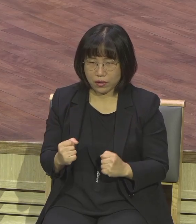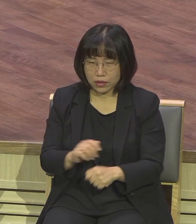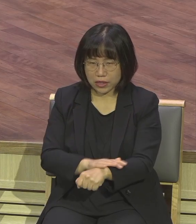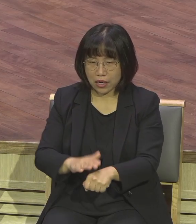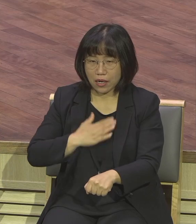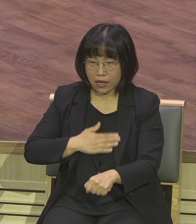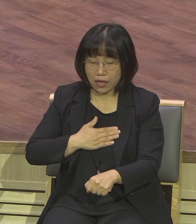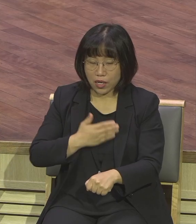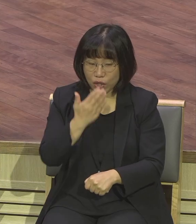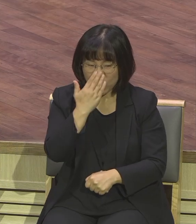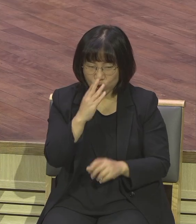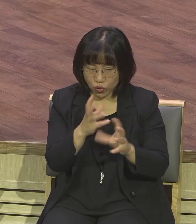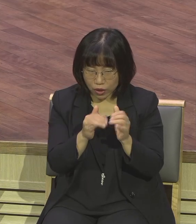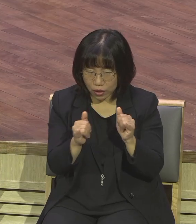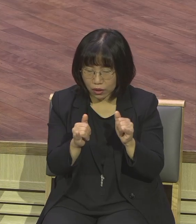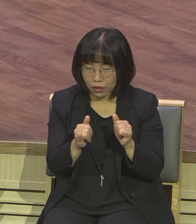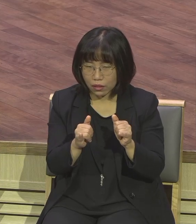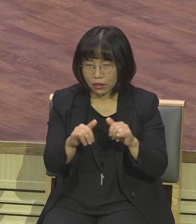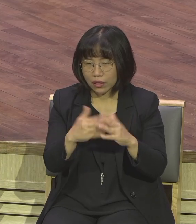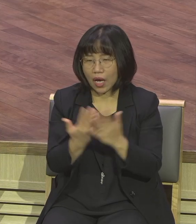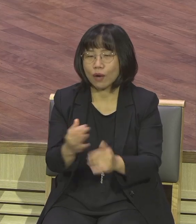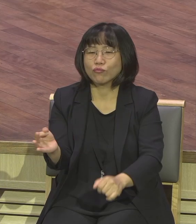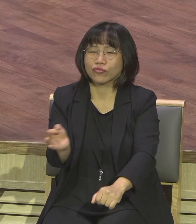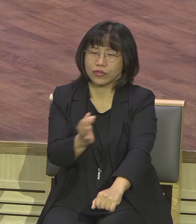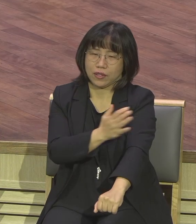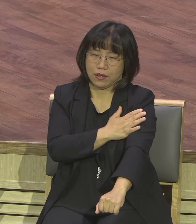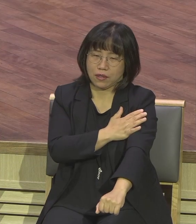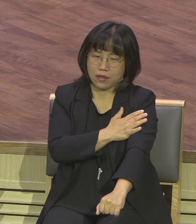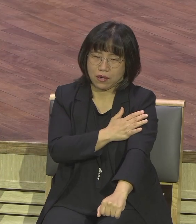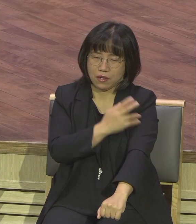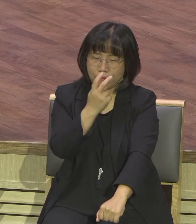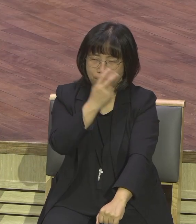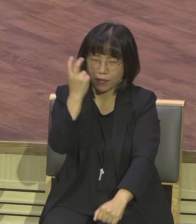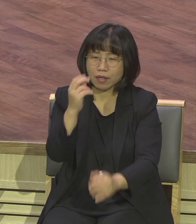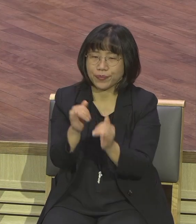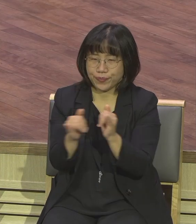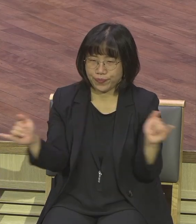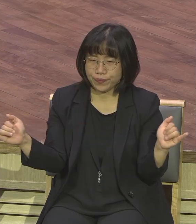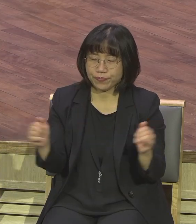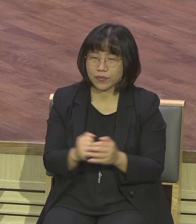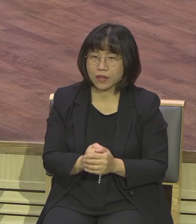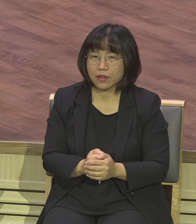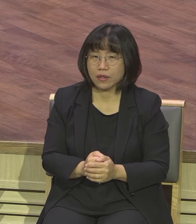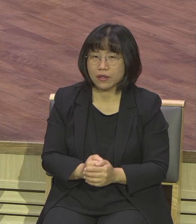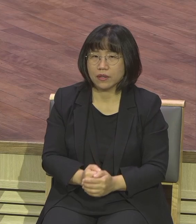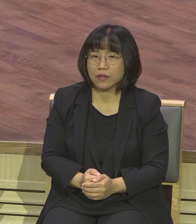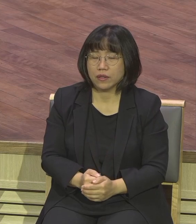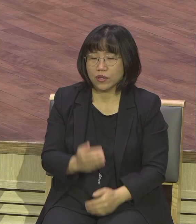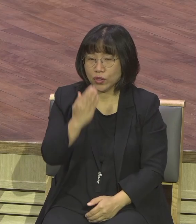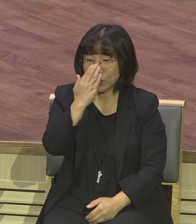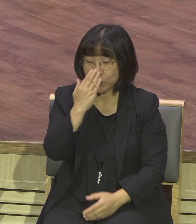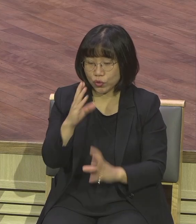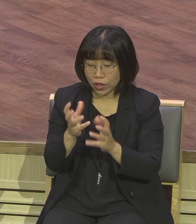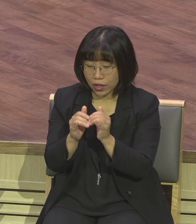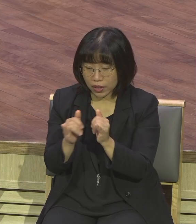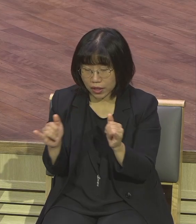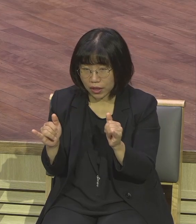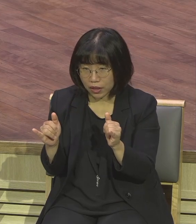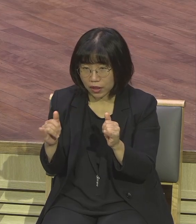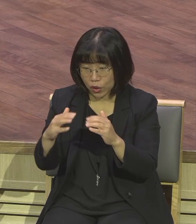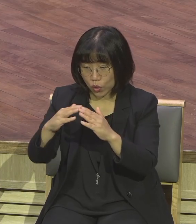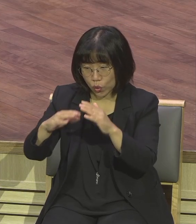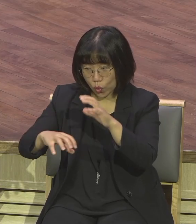유대인은 다 부자예요. 유대인은 싹 다 엘리트예요. 유대인은 유대인 사는